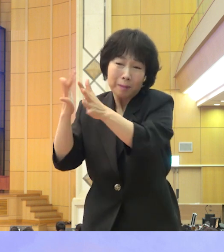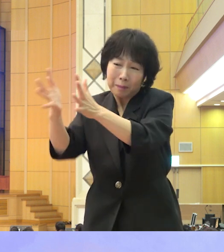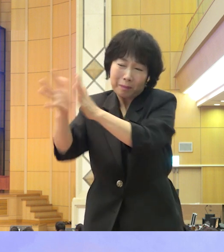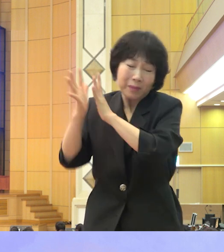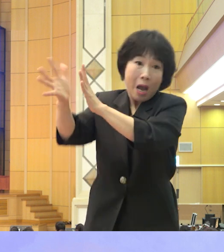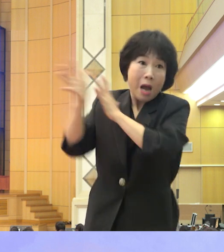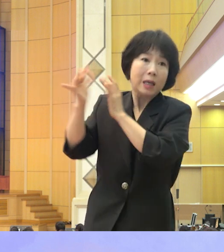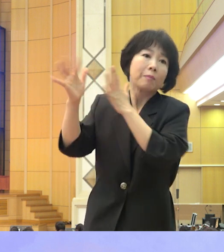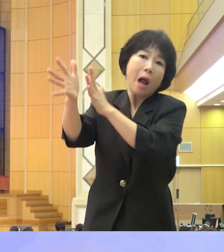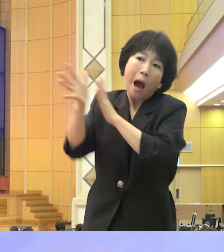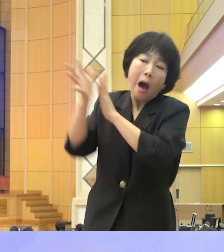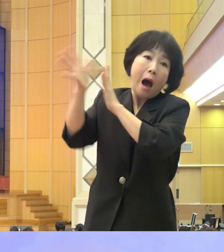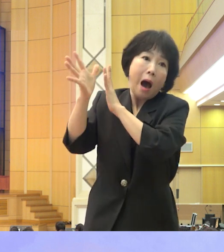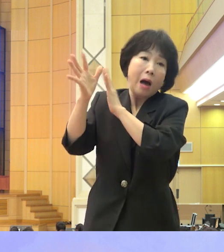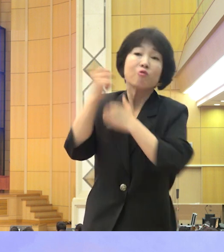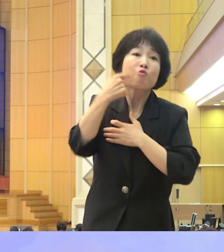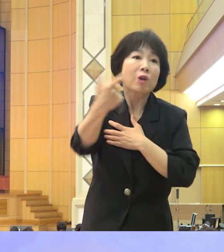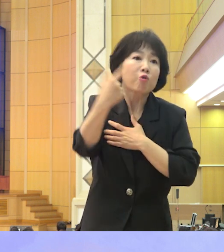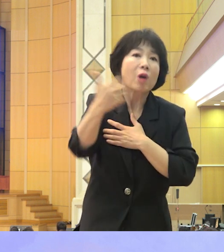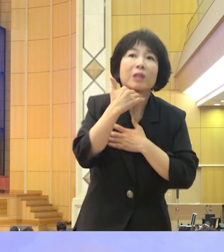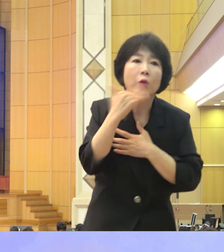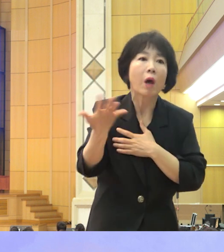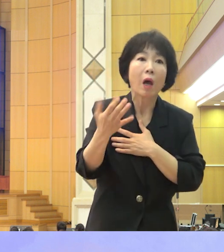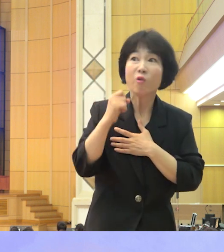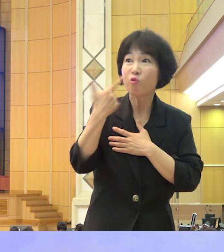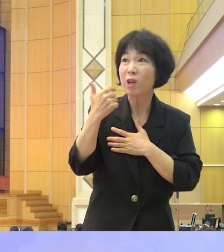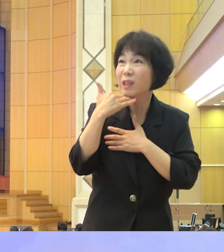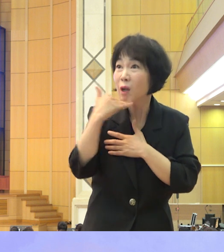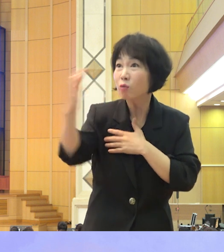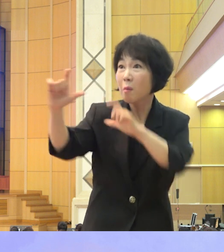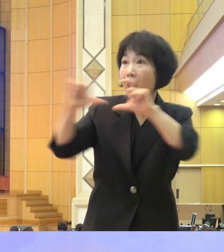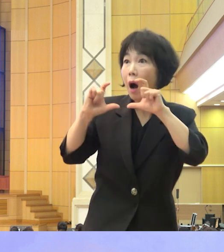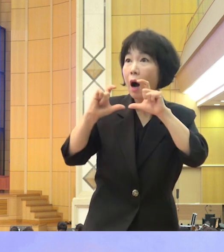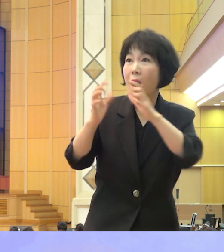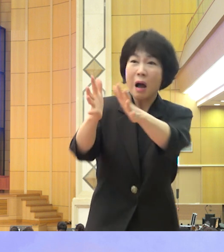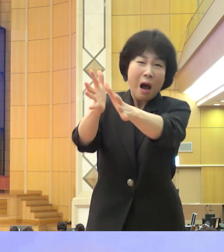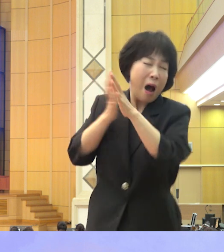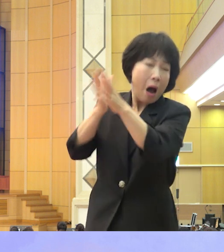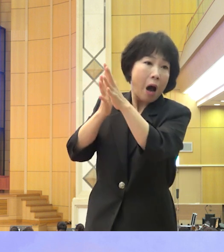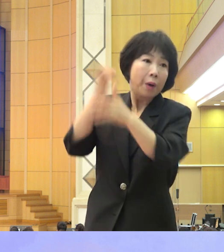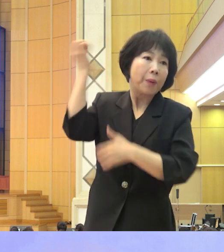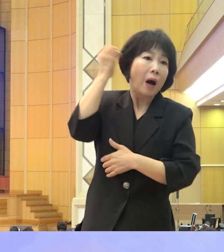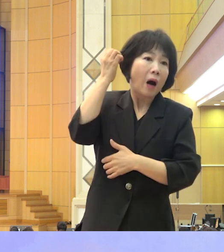6개월을 기다리는데 그 기다리는 사이에 병이 심해져서 죽으면 어떡합니까?